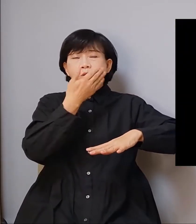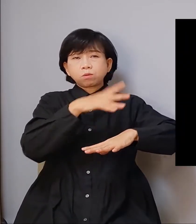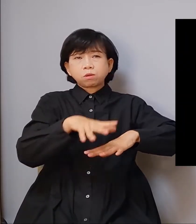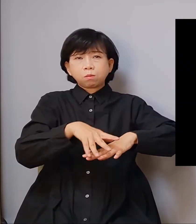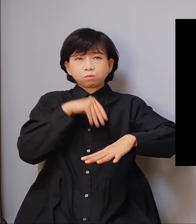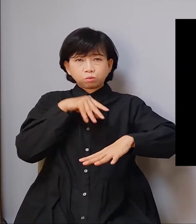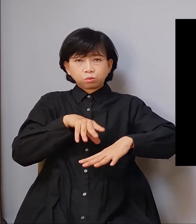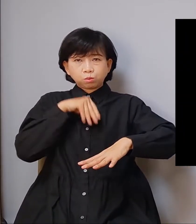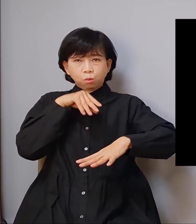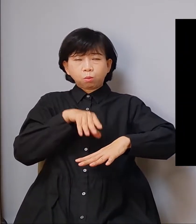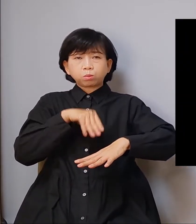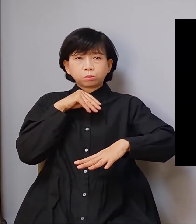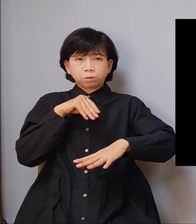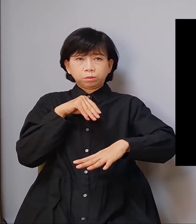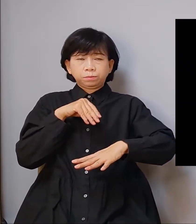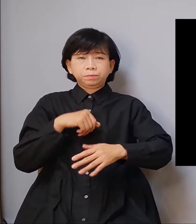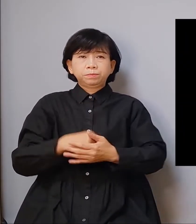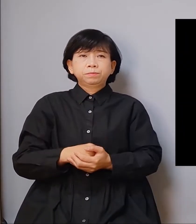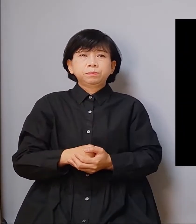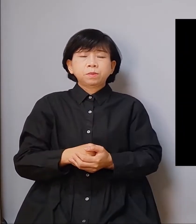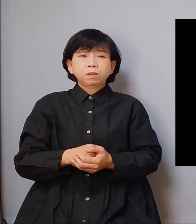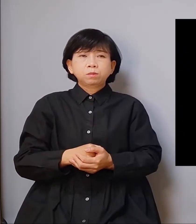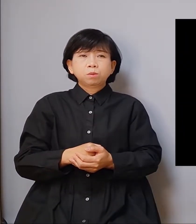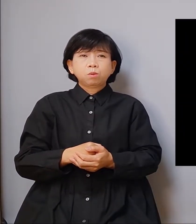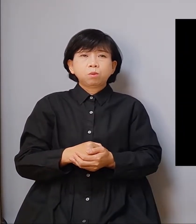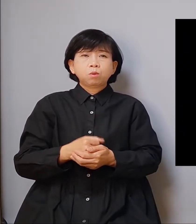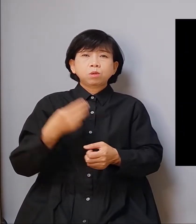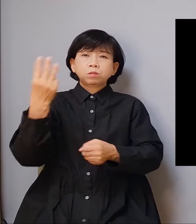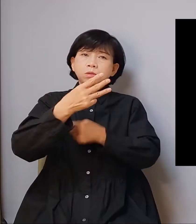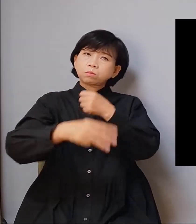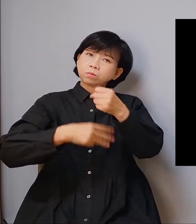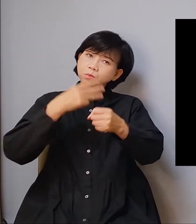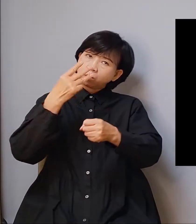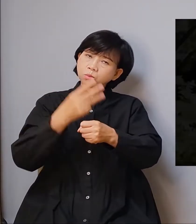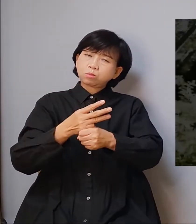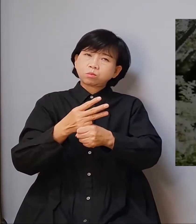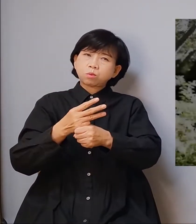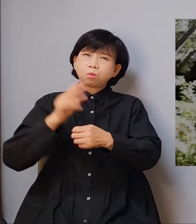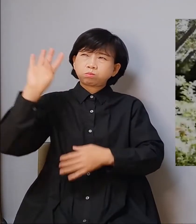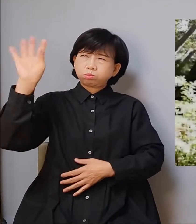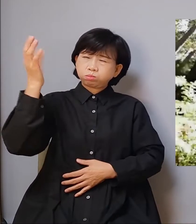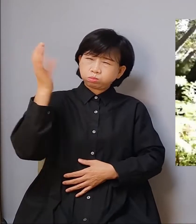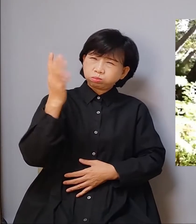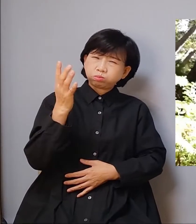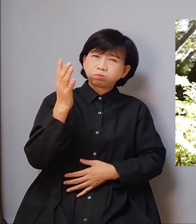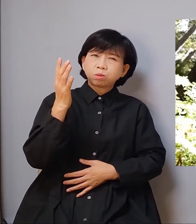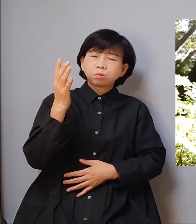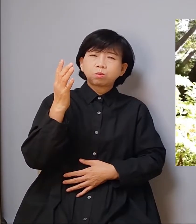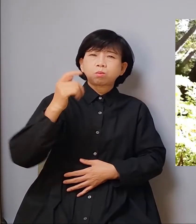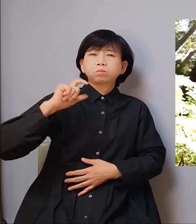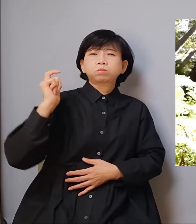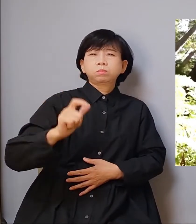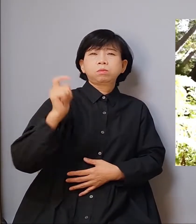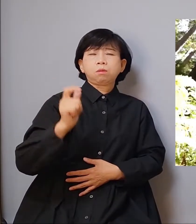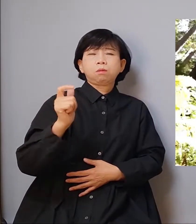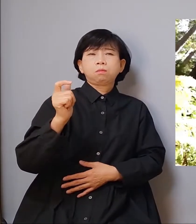영양분도 공유합니다. 수천 년 동안 그 어떤 시련도 이겨낼 수 있는 비밀이